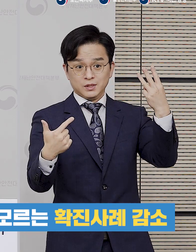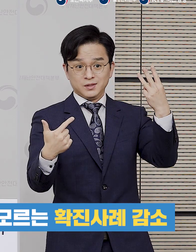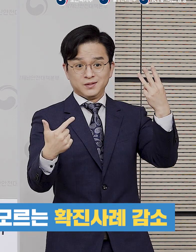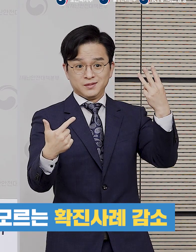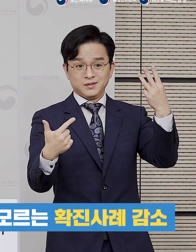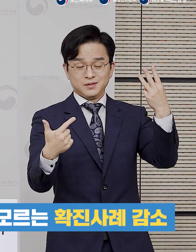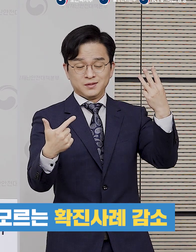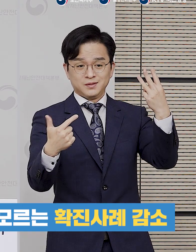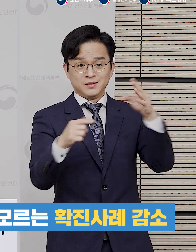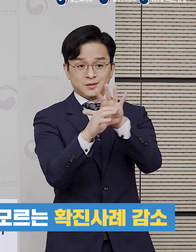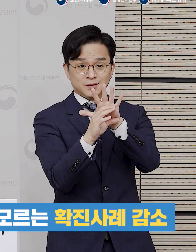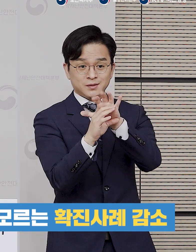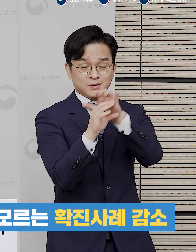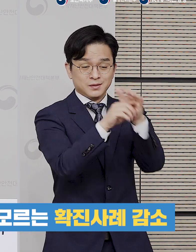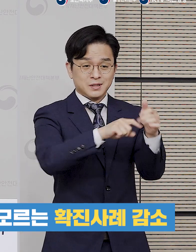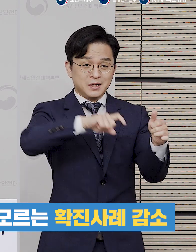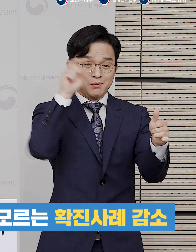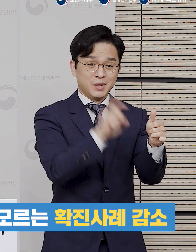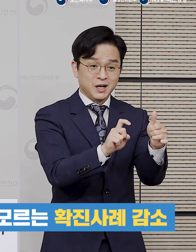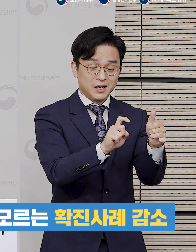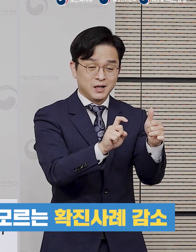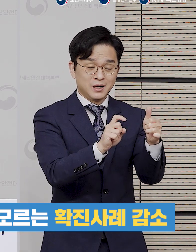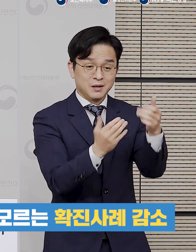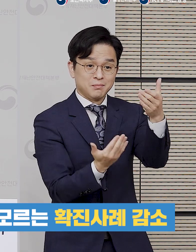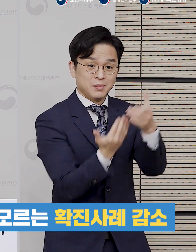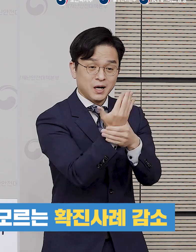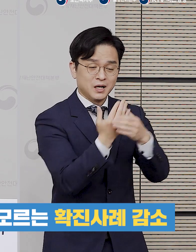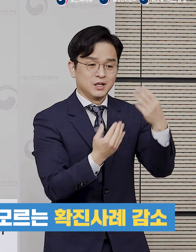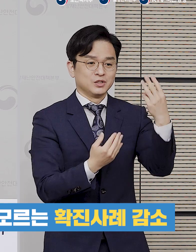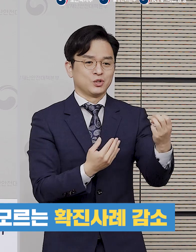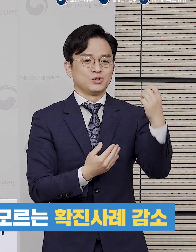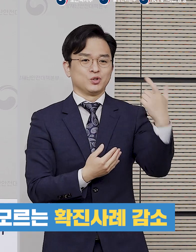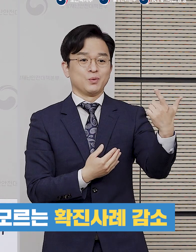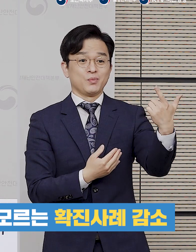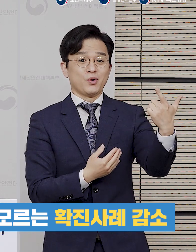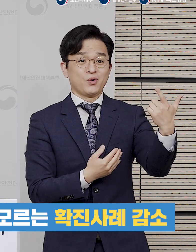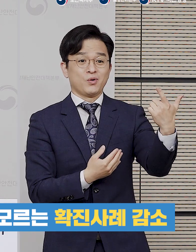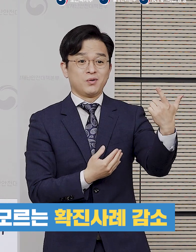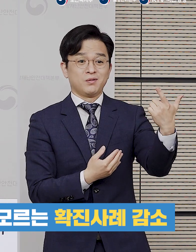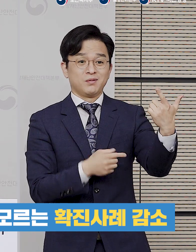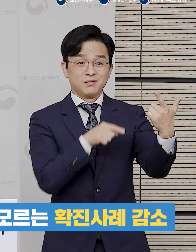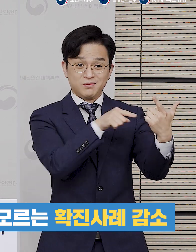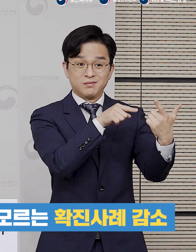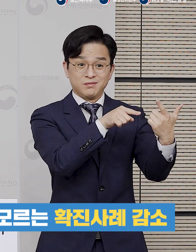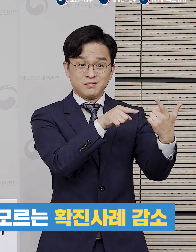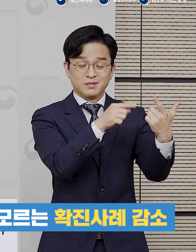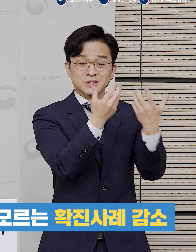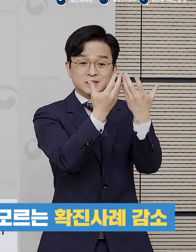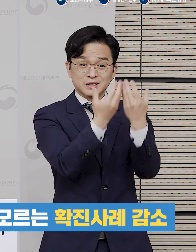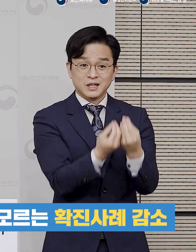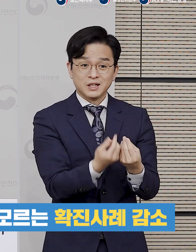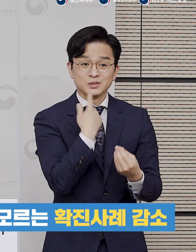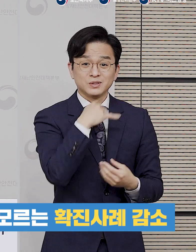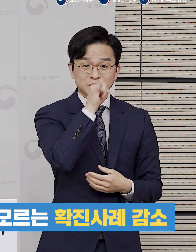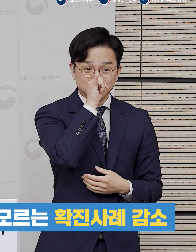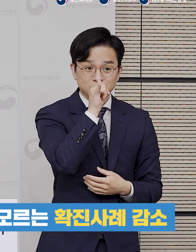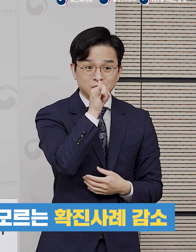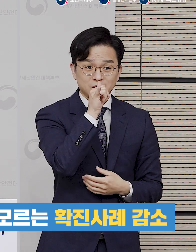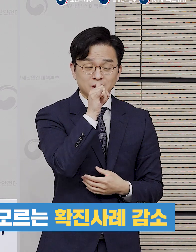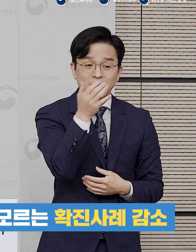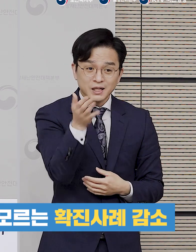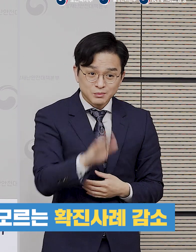3월 6일 37건의 환자가 감염 경로를 모르는 방역망 밖의